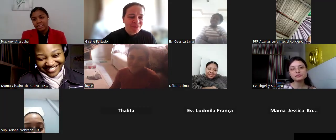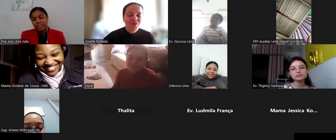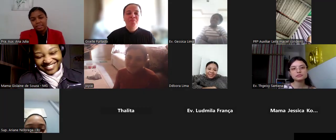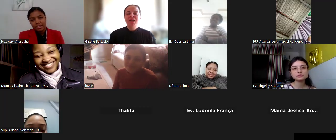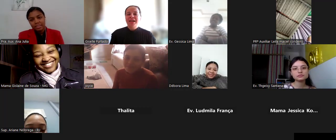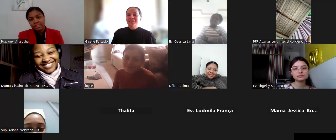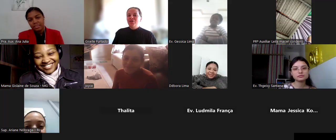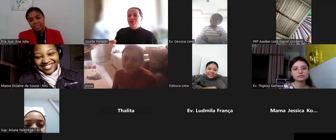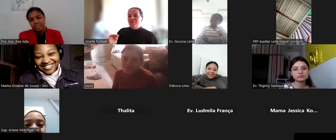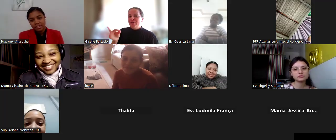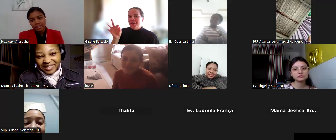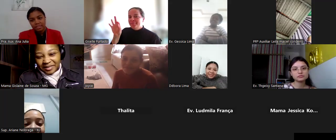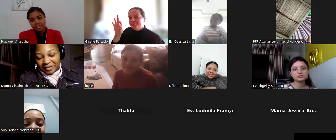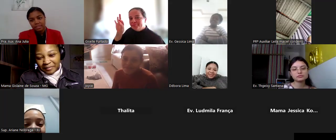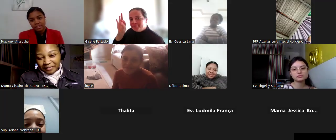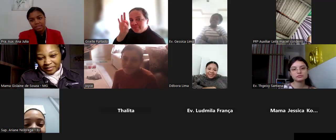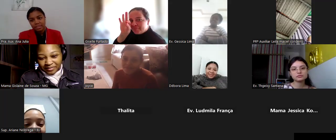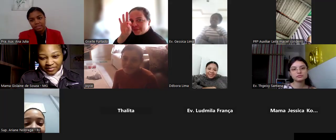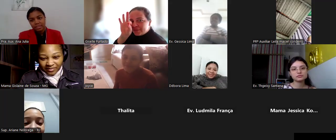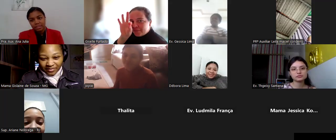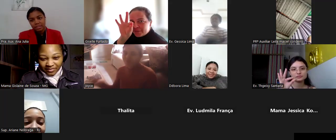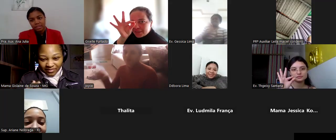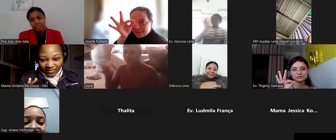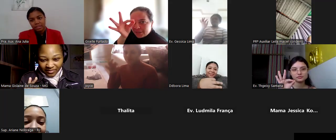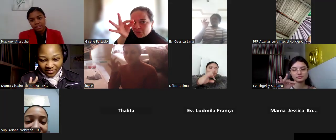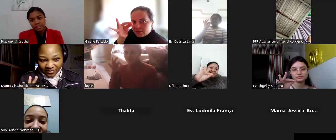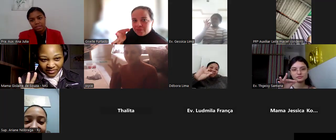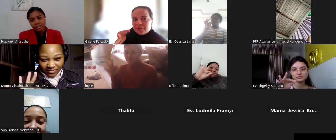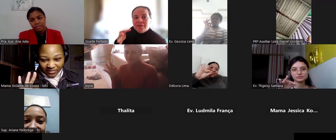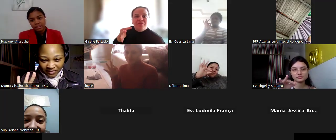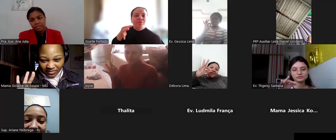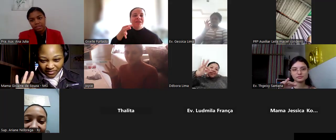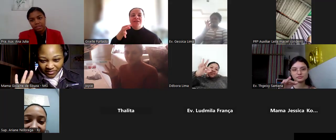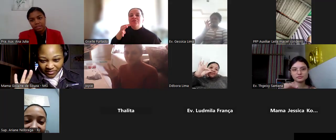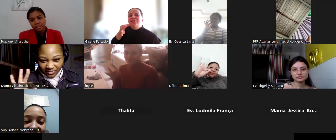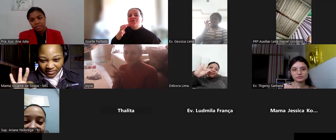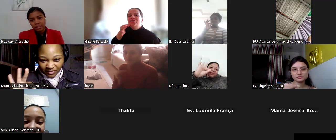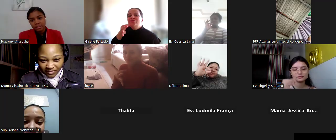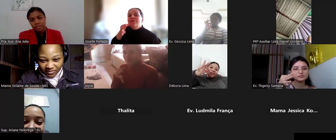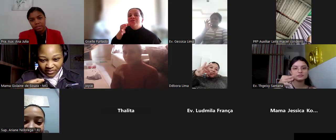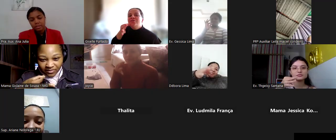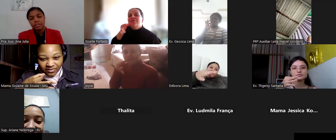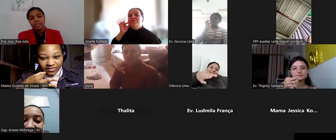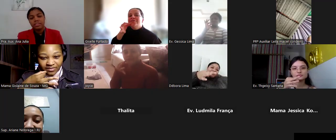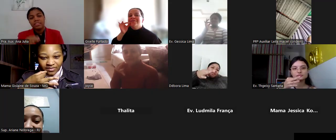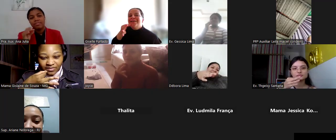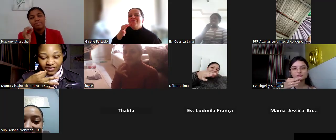Então, vamos lá. Sinal de café. Você vai fazer assim, ó. Vai botar aqui no cantinho do queixo, ó.